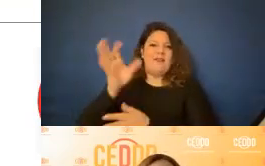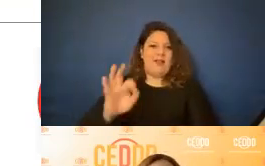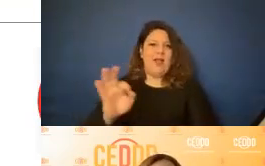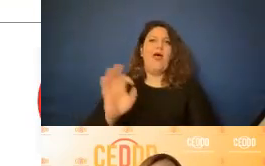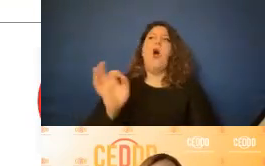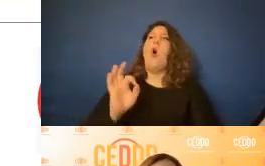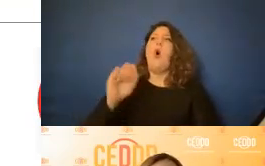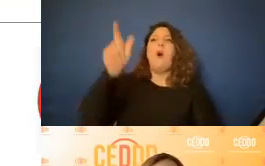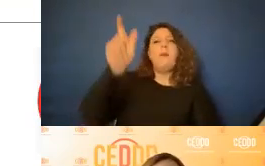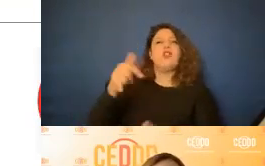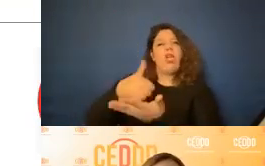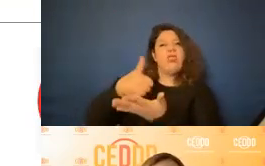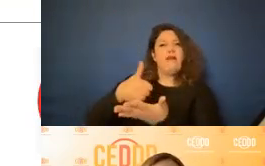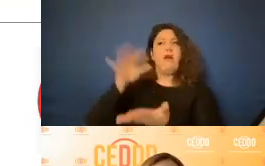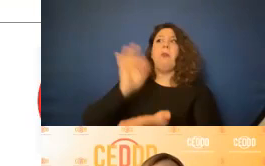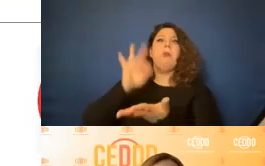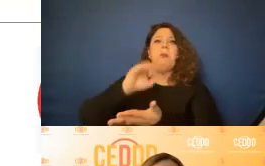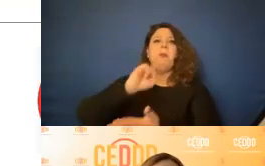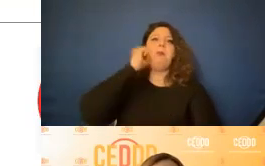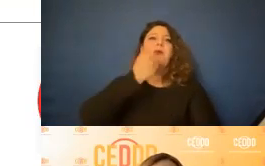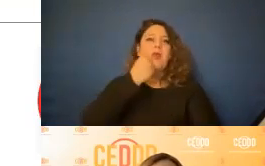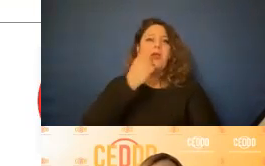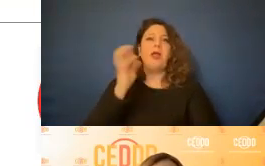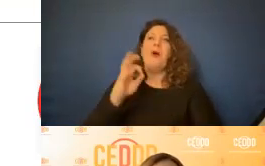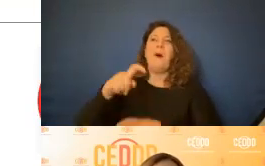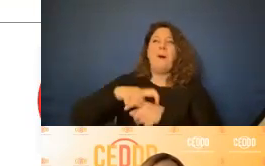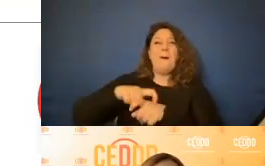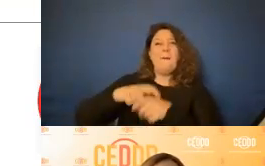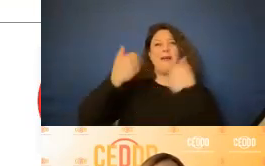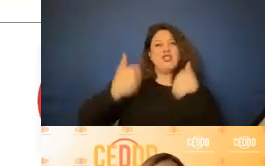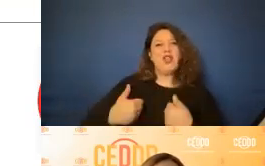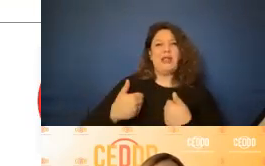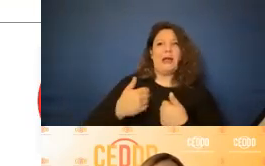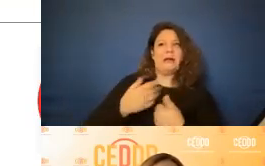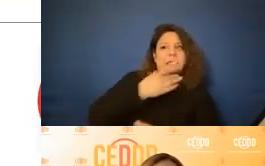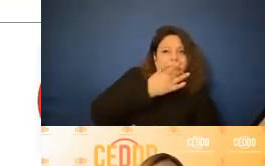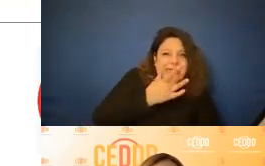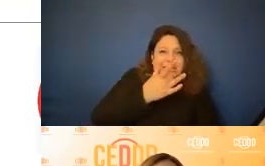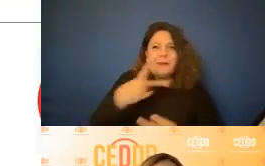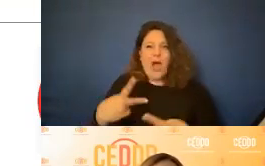quejan, tiene una personalidad pues eso, ¿no? tímida,